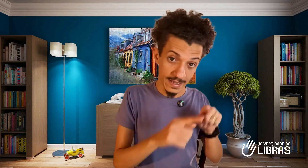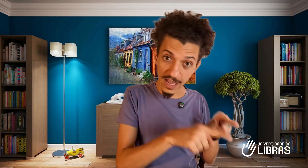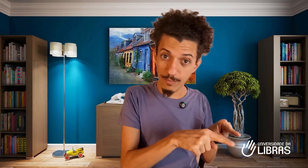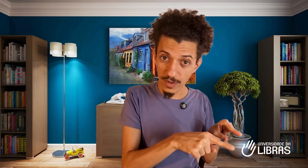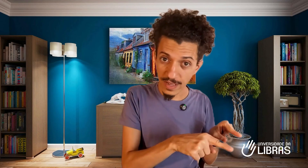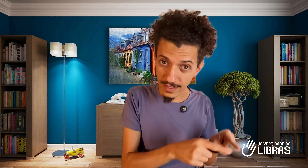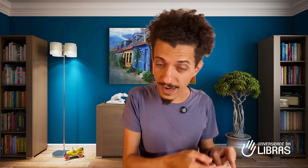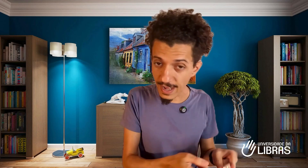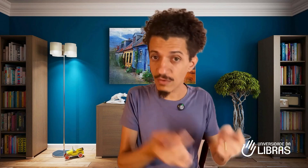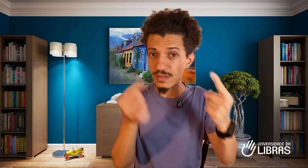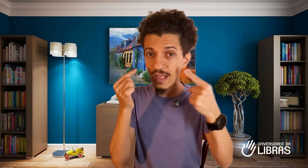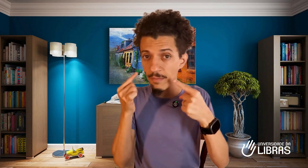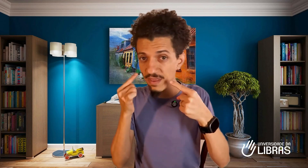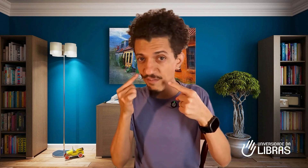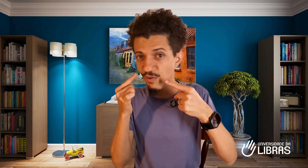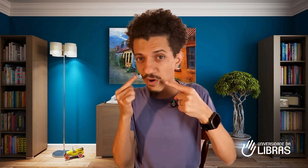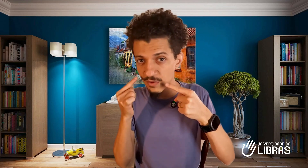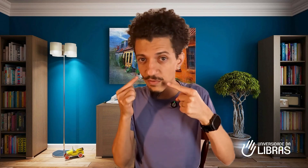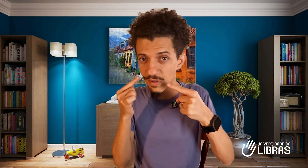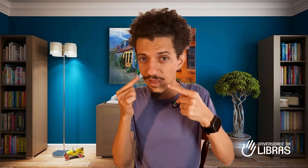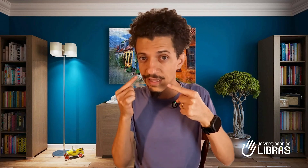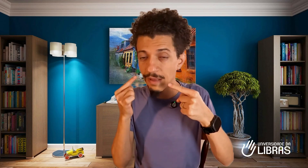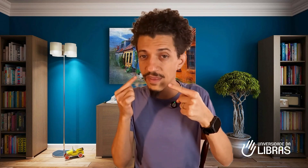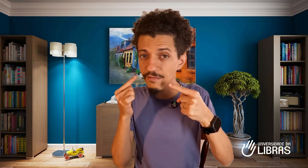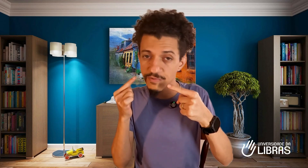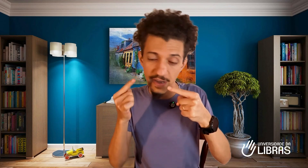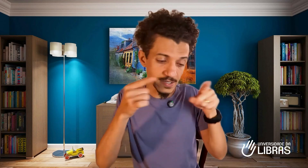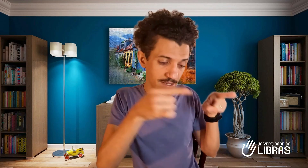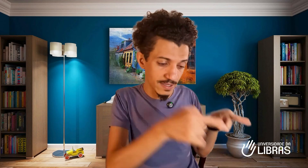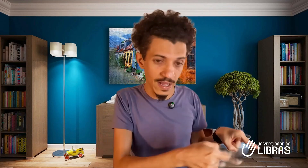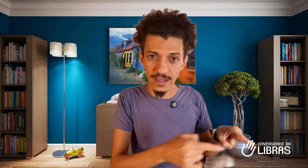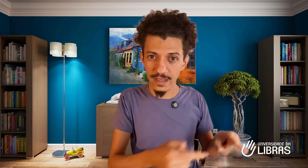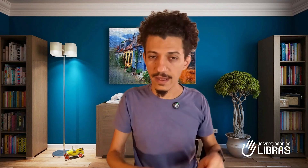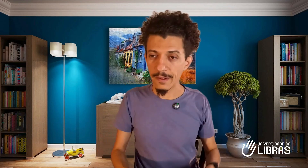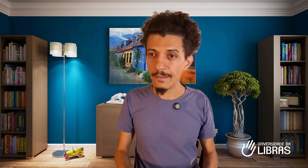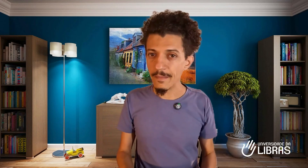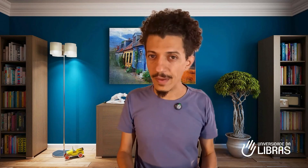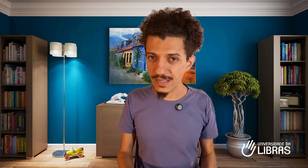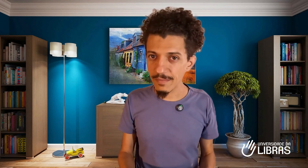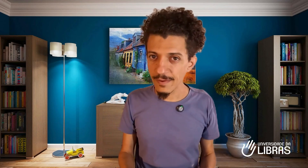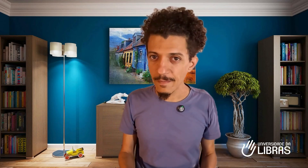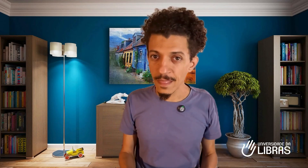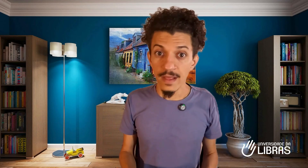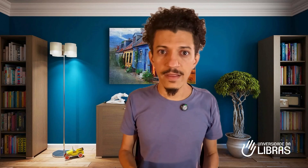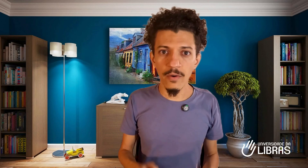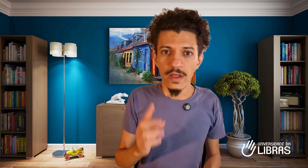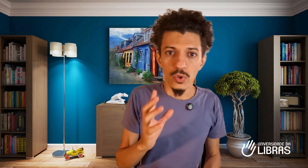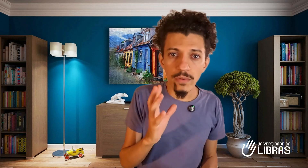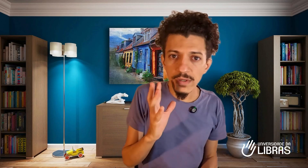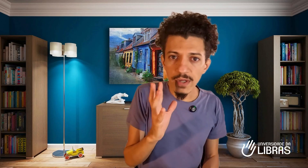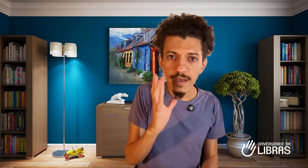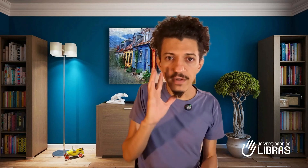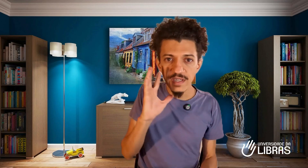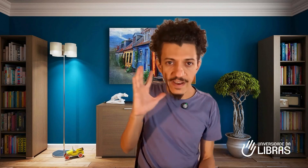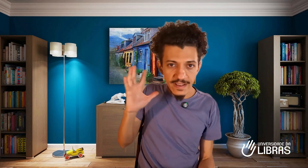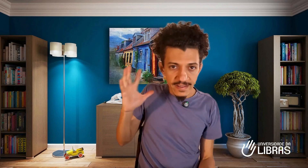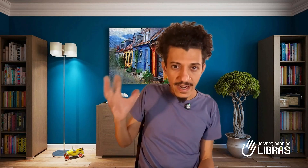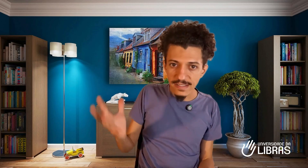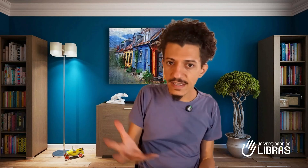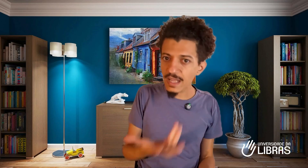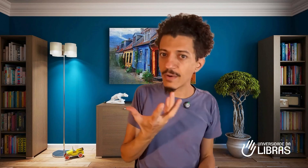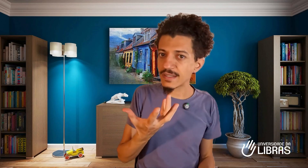olha, aquele porta-retrato tem a minha foto da minha face e está ali. Percebe? Então, tudo isso aí você